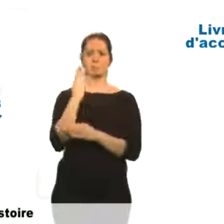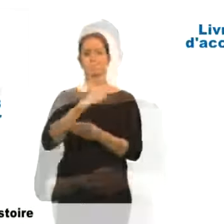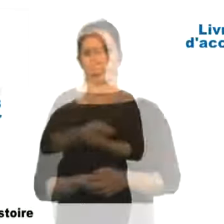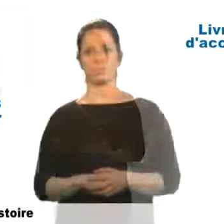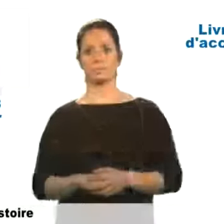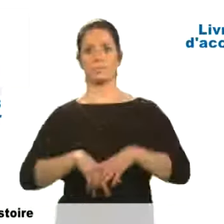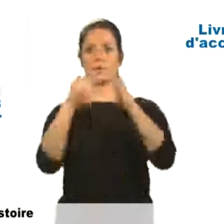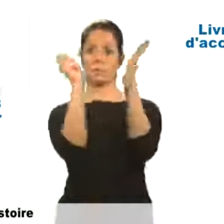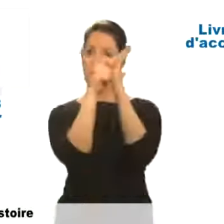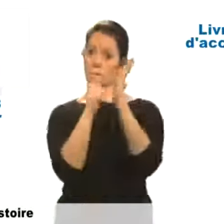Quelques dates clés.